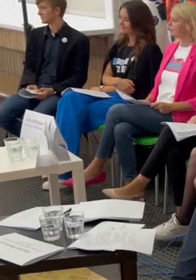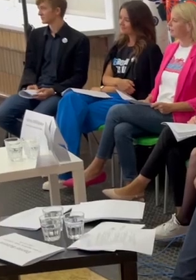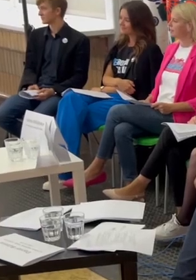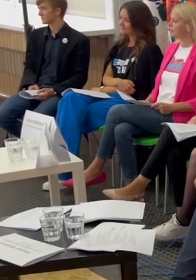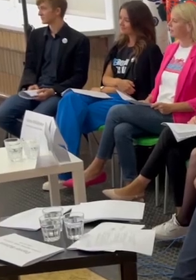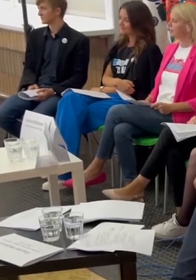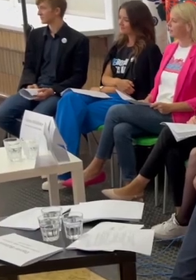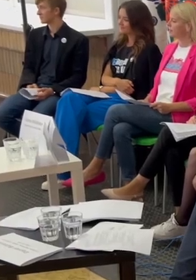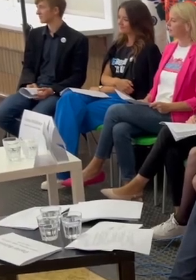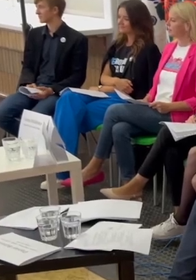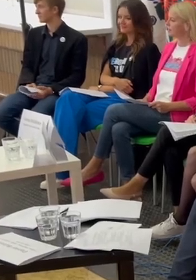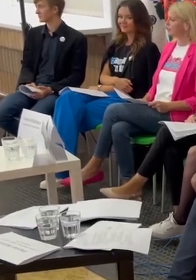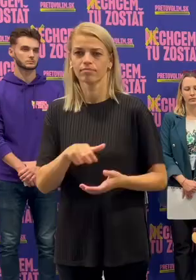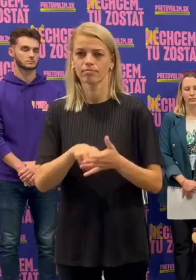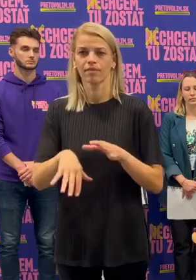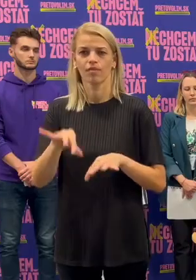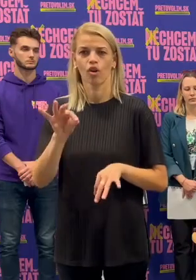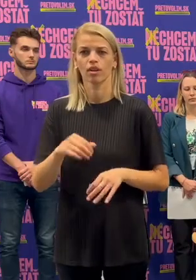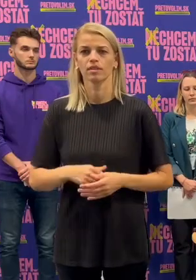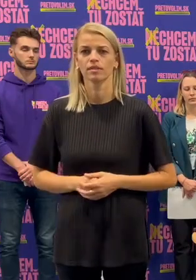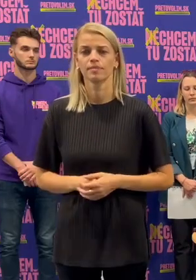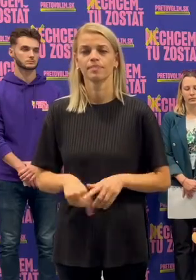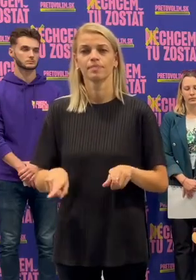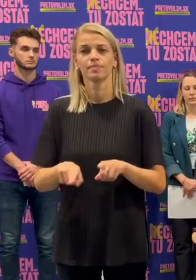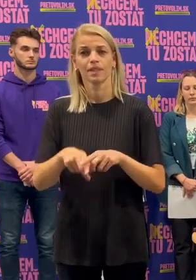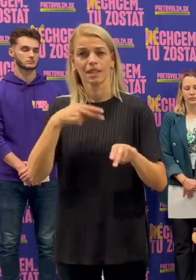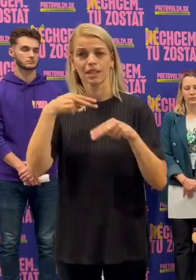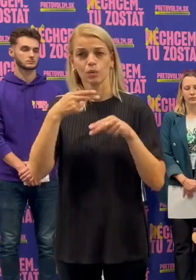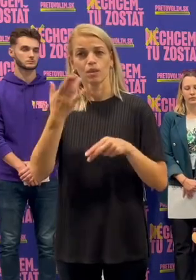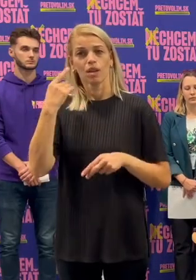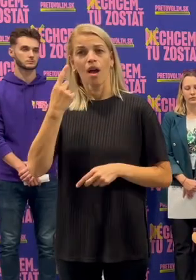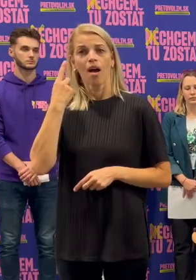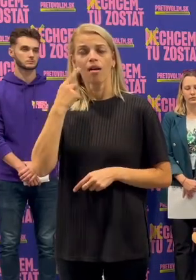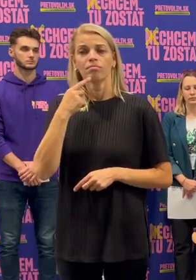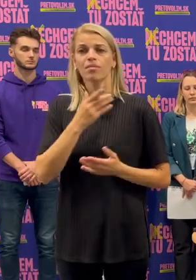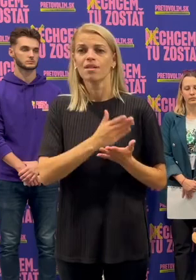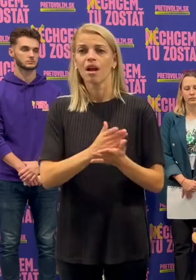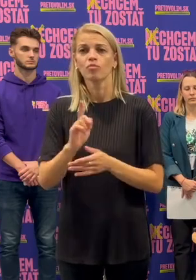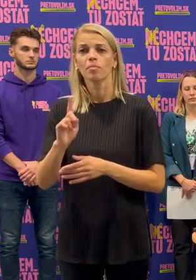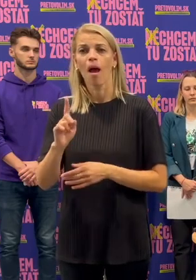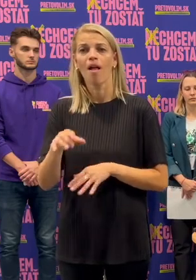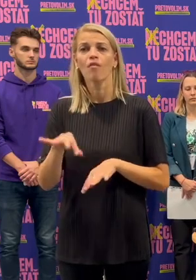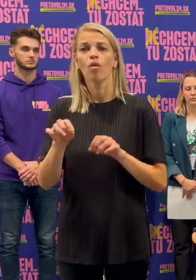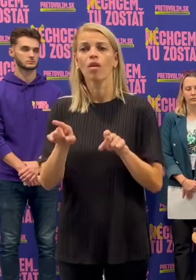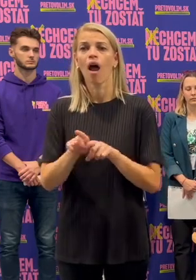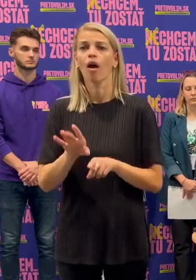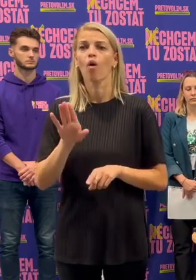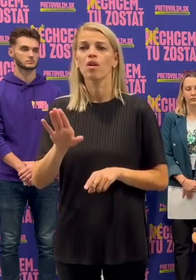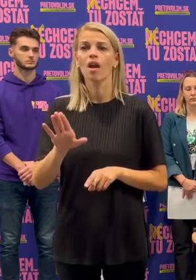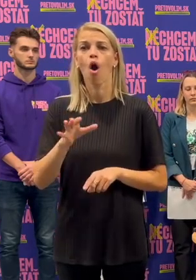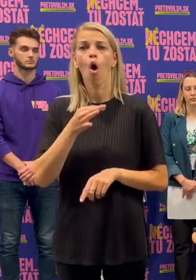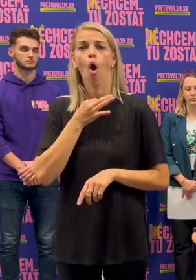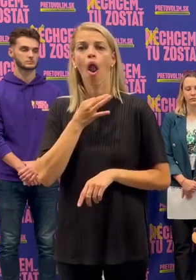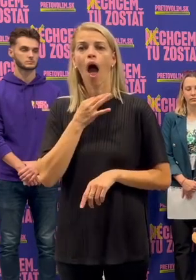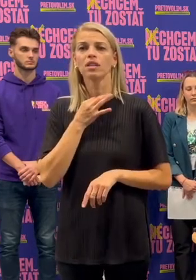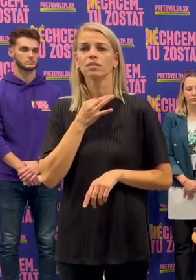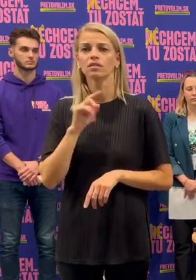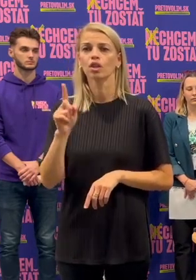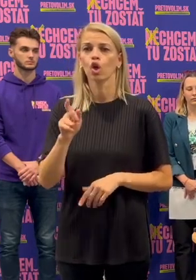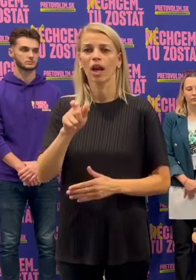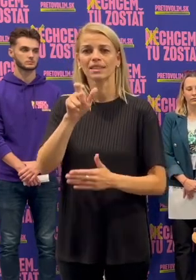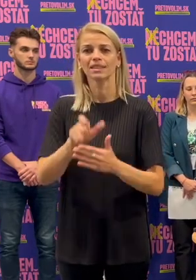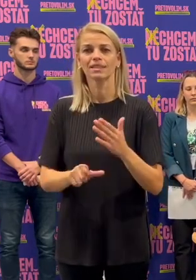vyjadrili. Spomínali sme aj na tejto diskusii, že každý by mal voliť tak, ako keby jeho hlas mal rozhodnúť o tom, ktorá ona strana